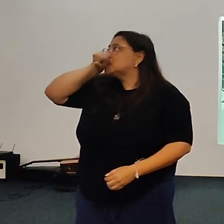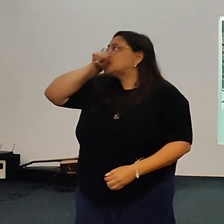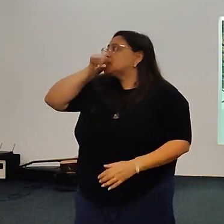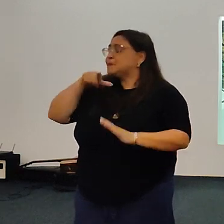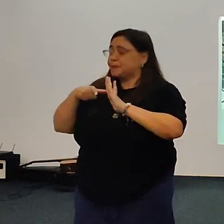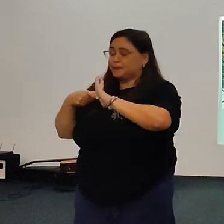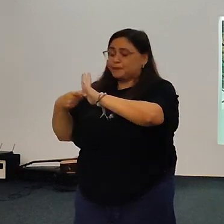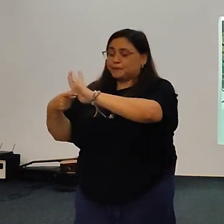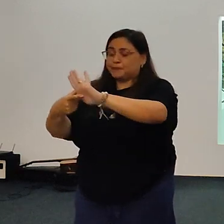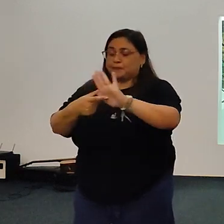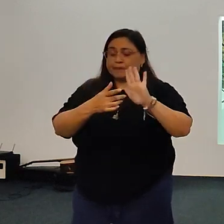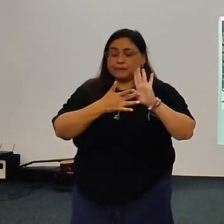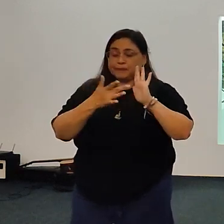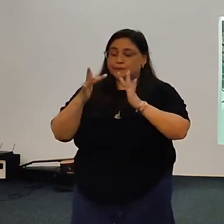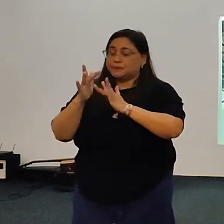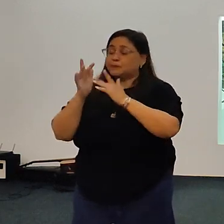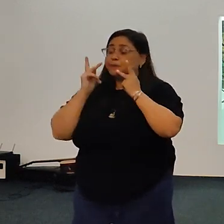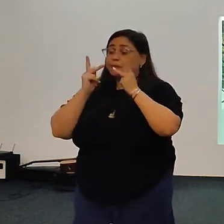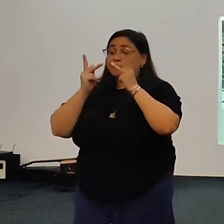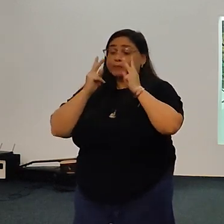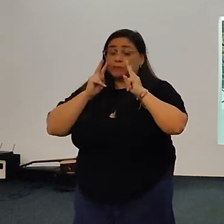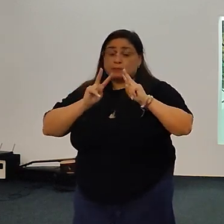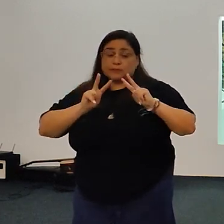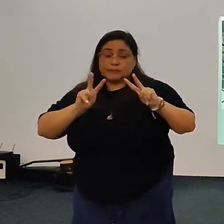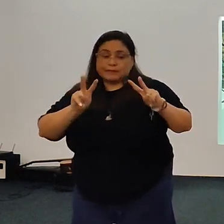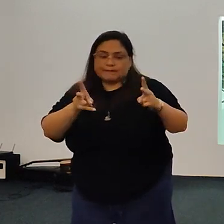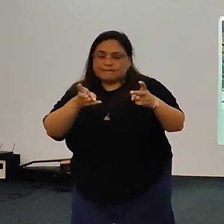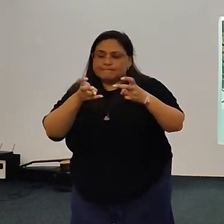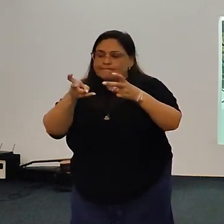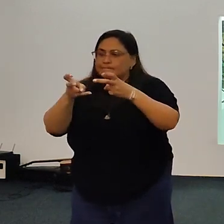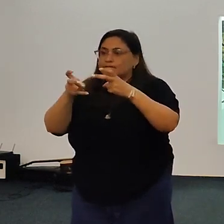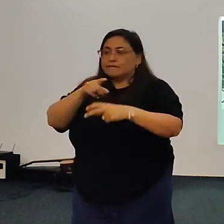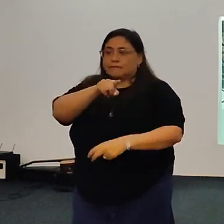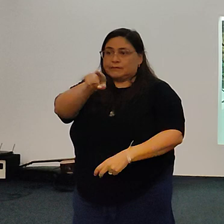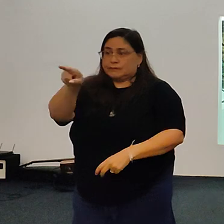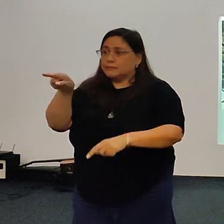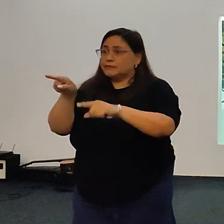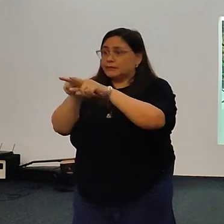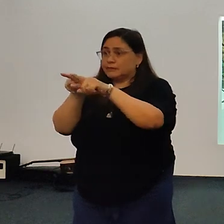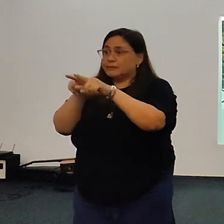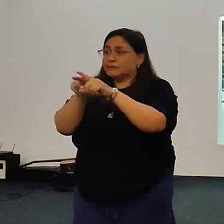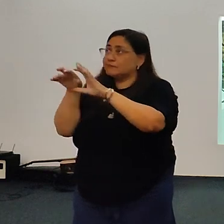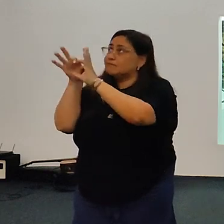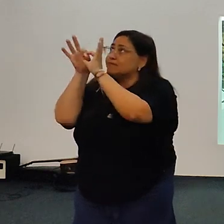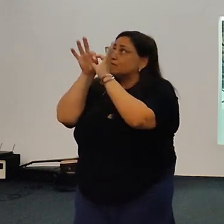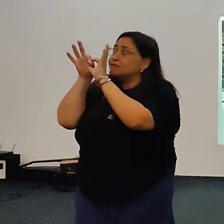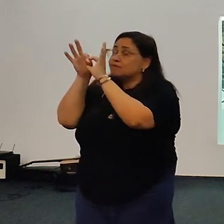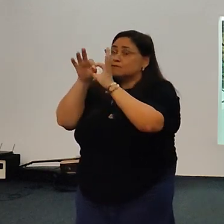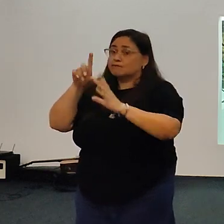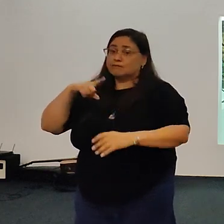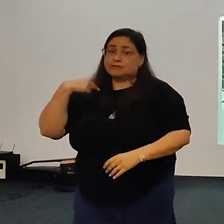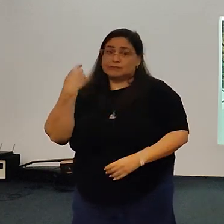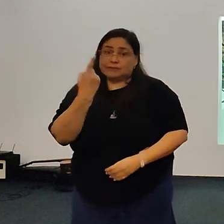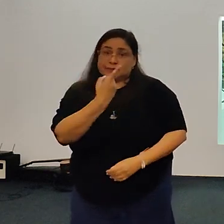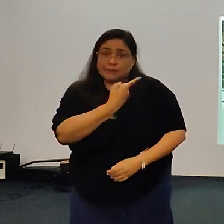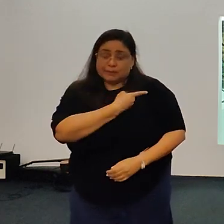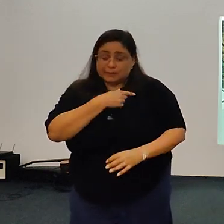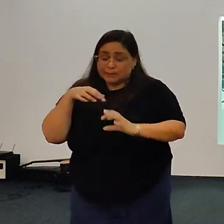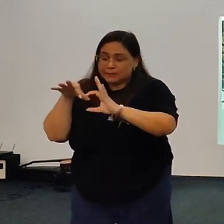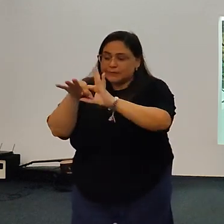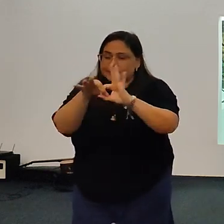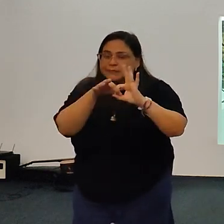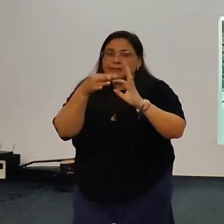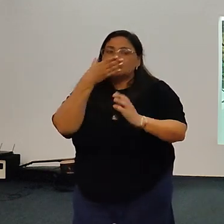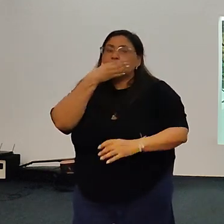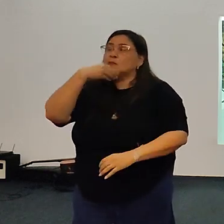manifestada. Proclamamos o que vimos e ouvimos para que vocês também tenham comunhão conosco. Nossa comunhão é